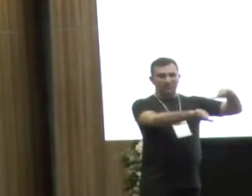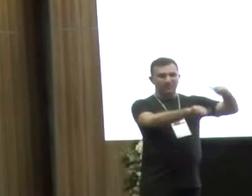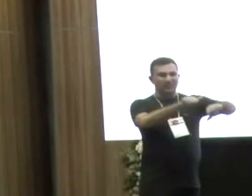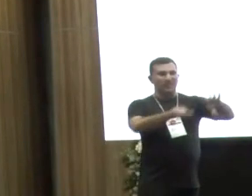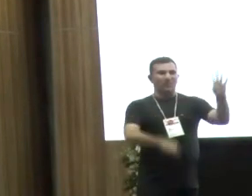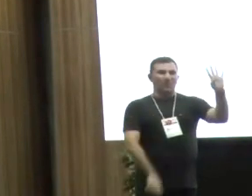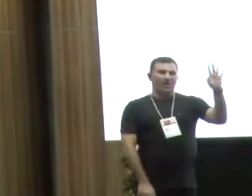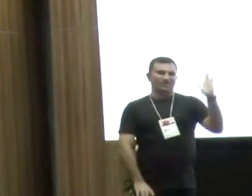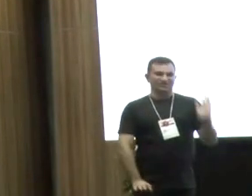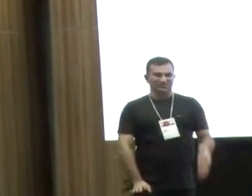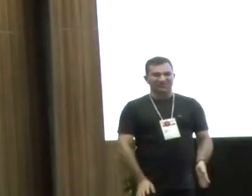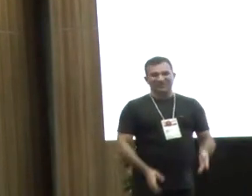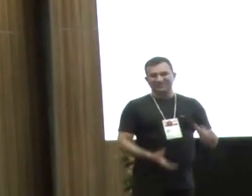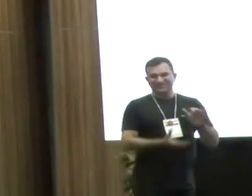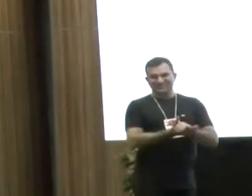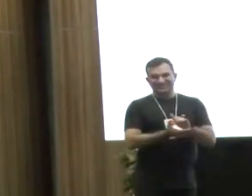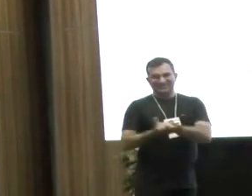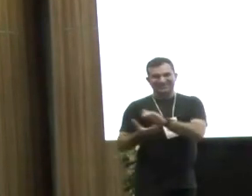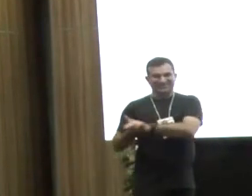Entenderam?